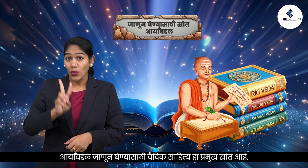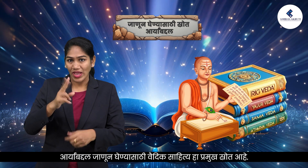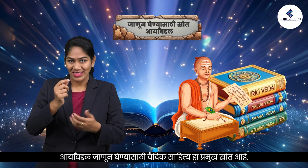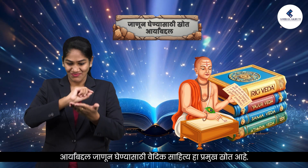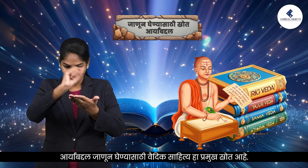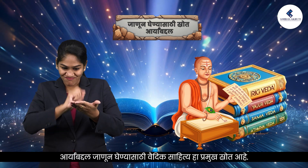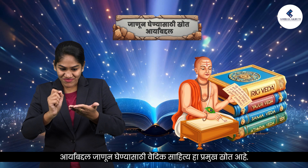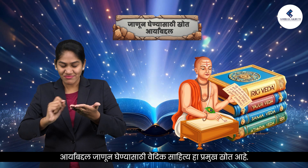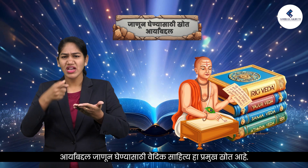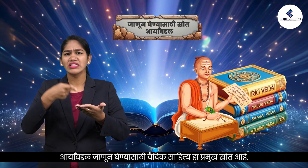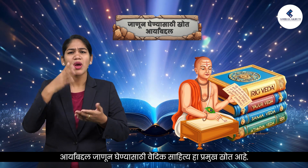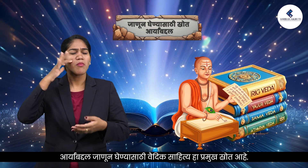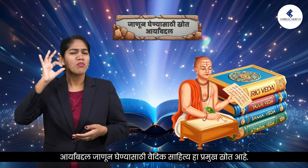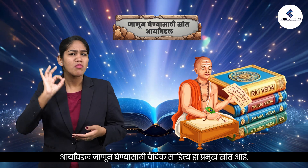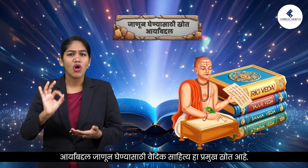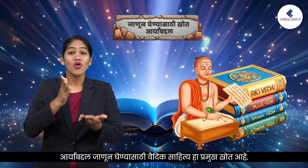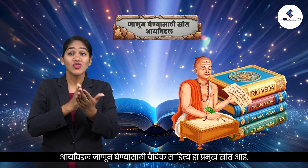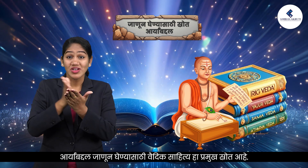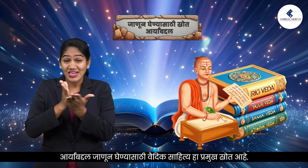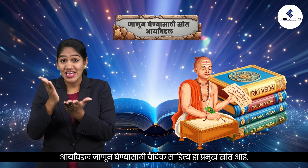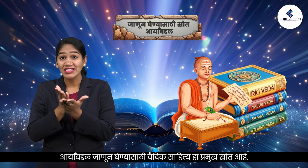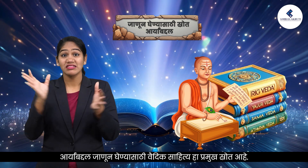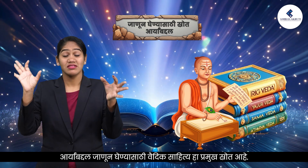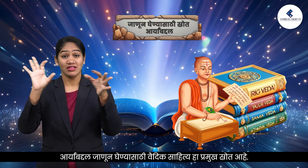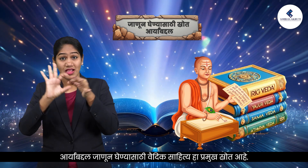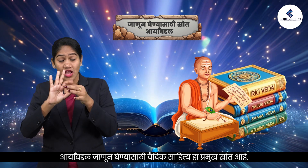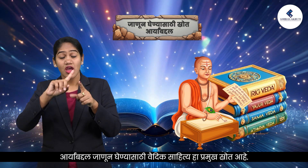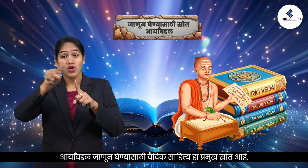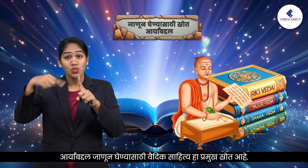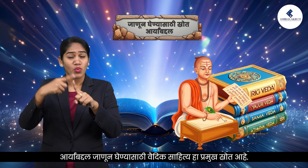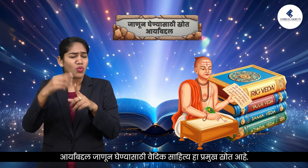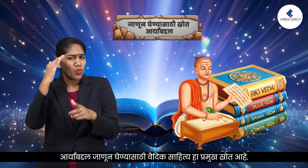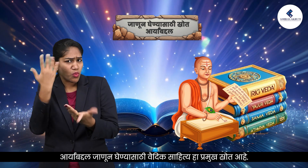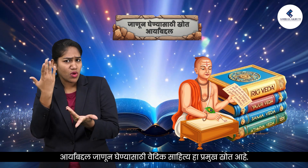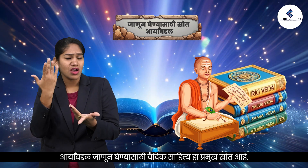आर्यांबद्दल जाणून घेण्यासाठी वैदिक साहित्य हा प्रमुख स्रोत आहे.